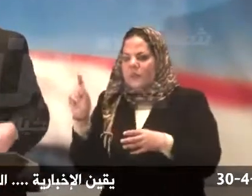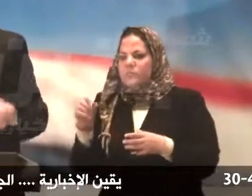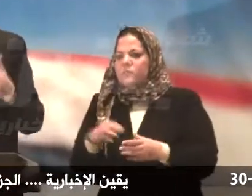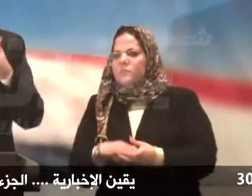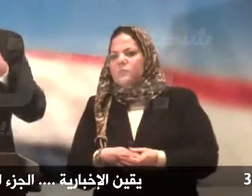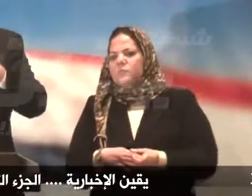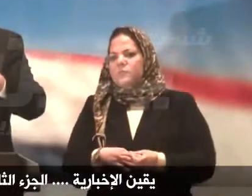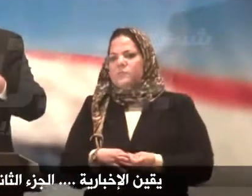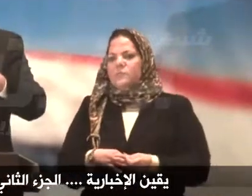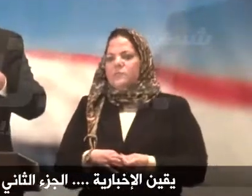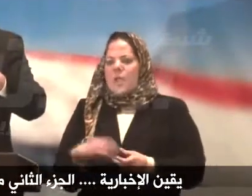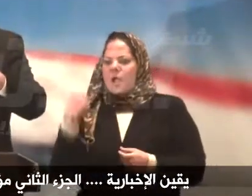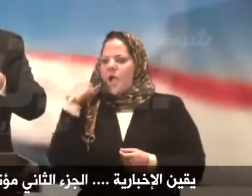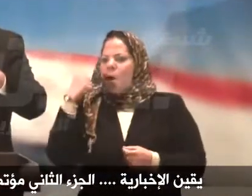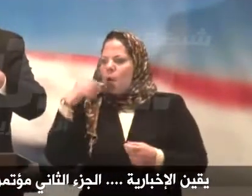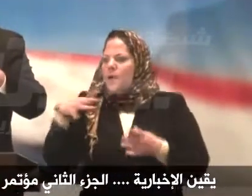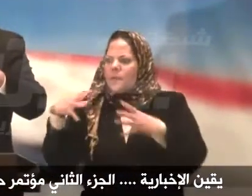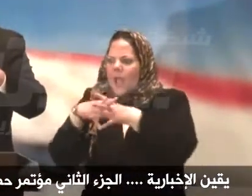قوى اجتماعيه